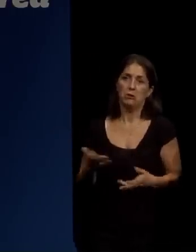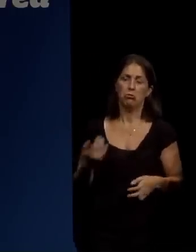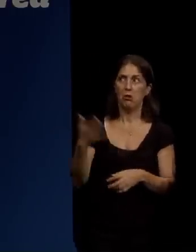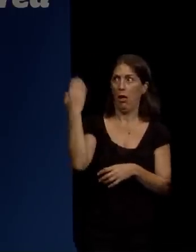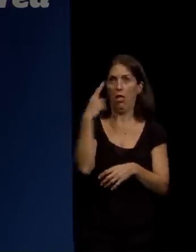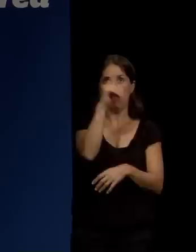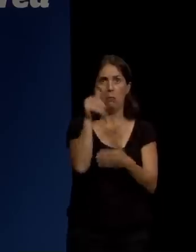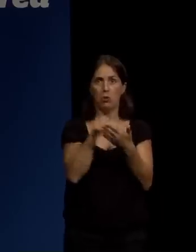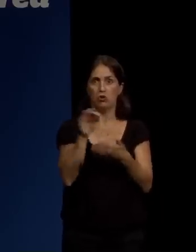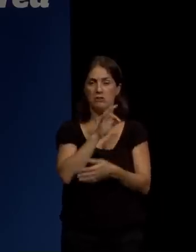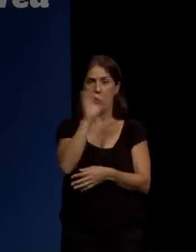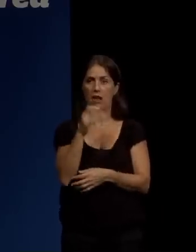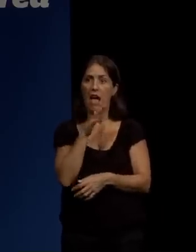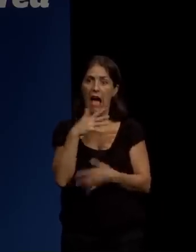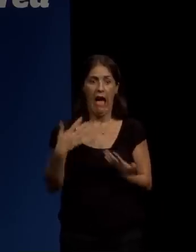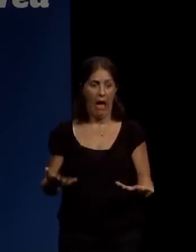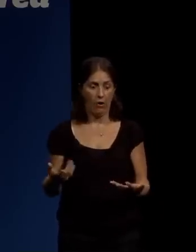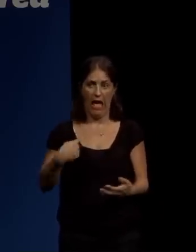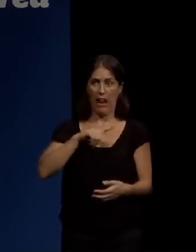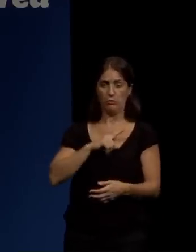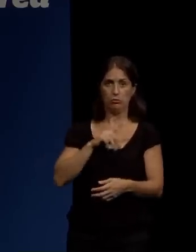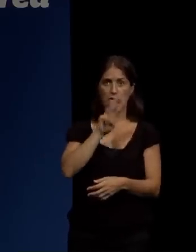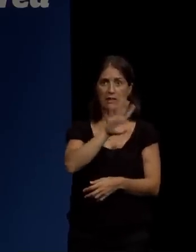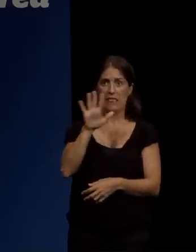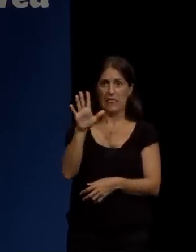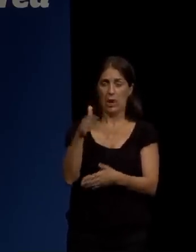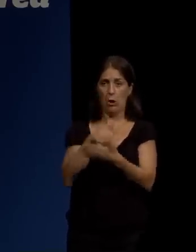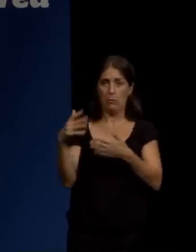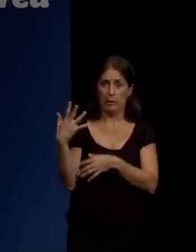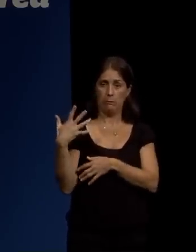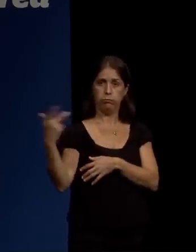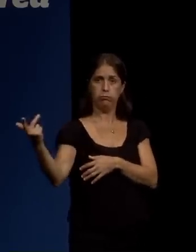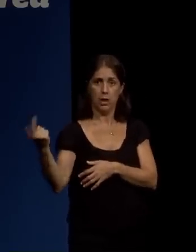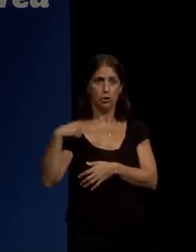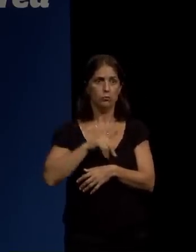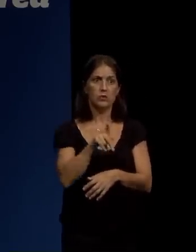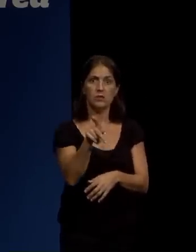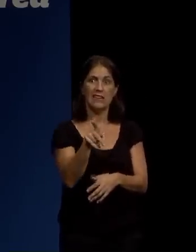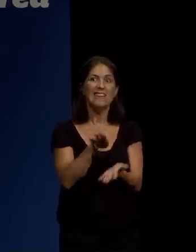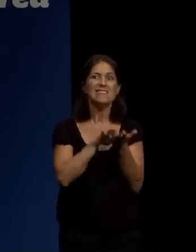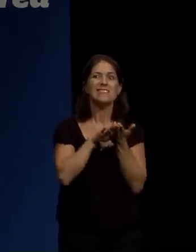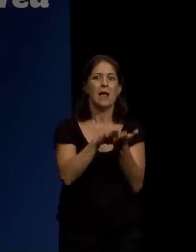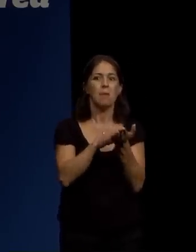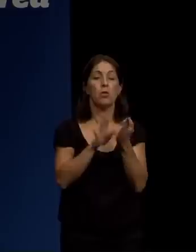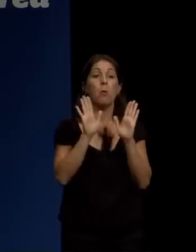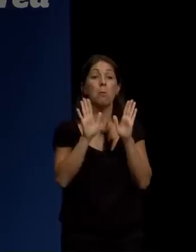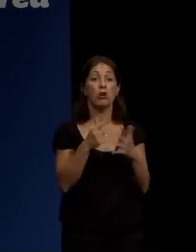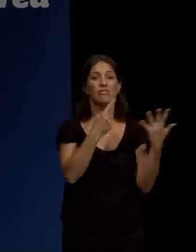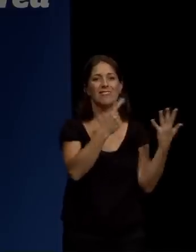teníamos 100 millóns de euros e ahora nos quitan 35 as empresas. E temos que facer o mesmo servicio con 65 millóns de